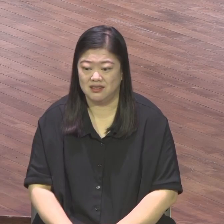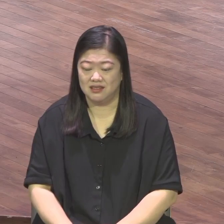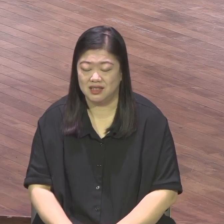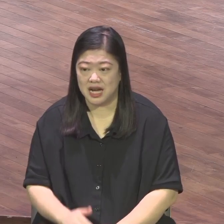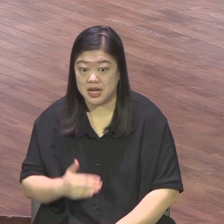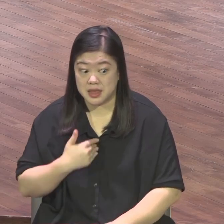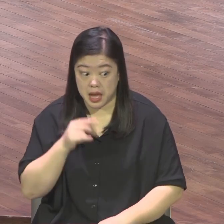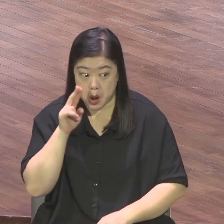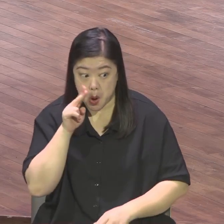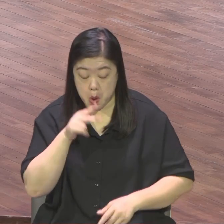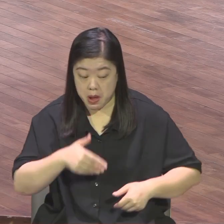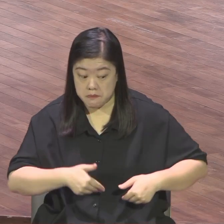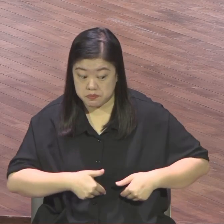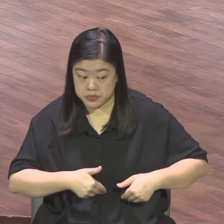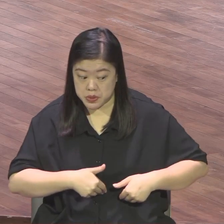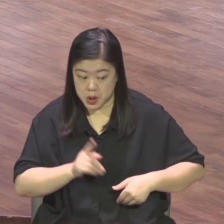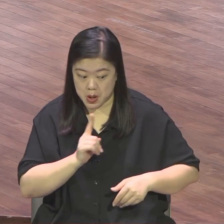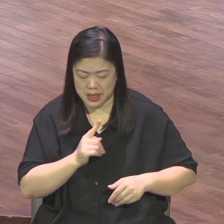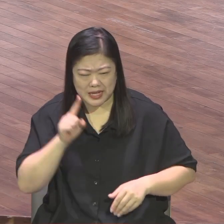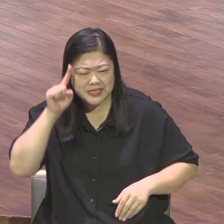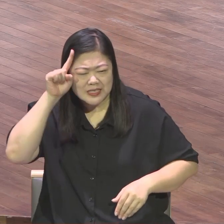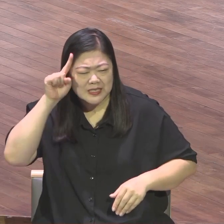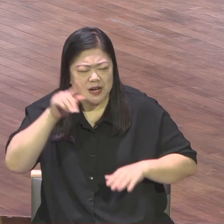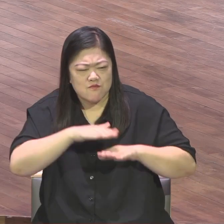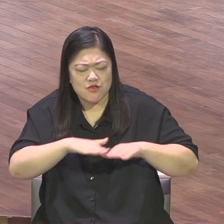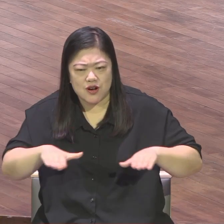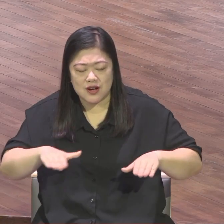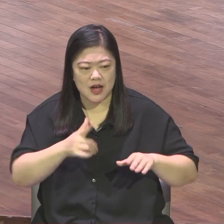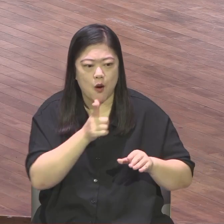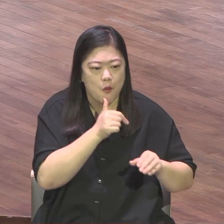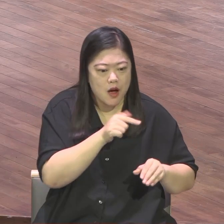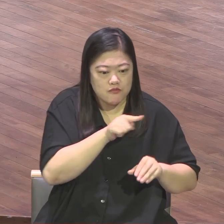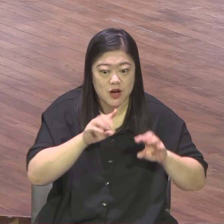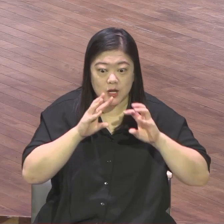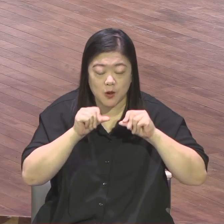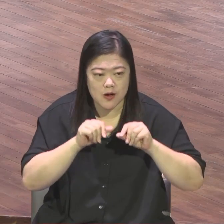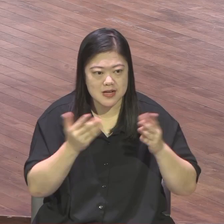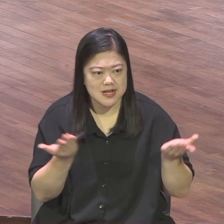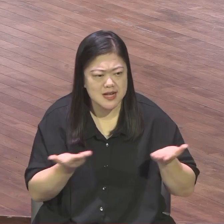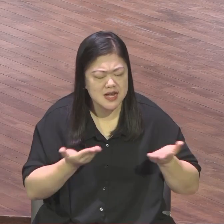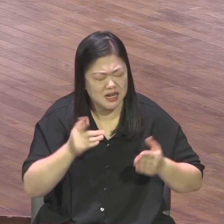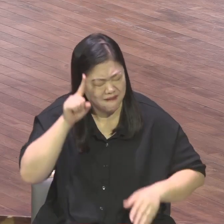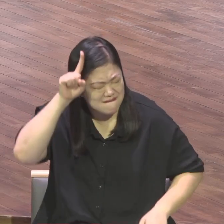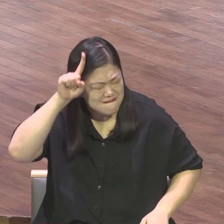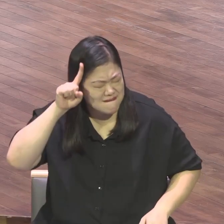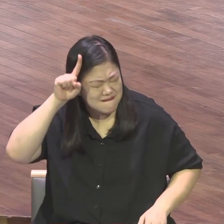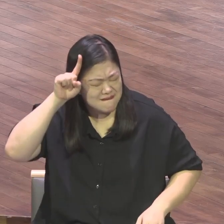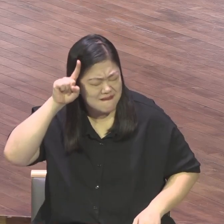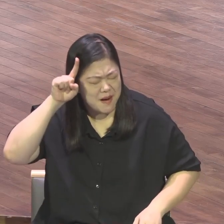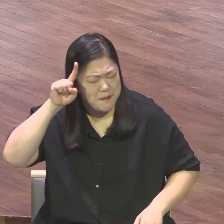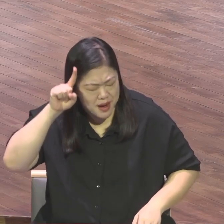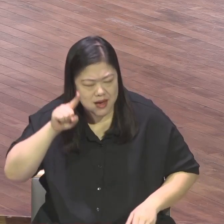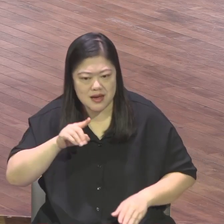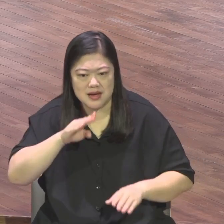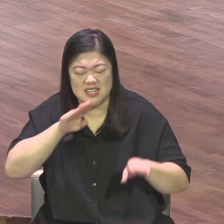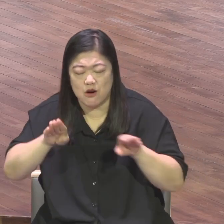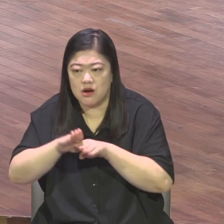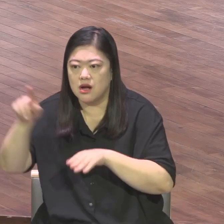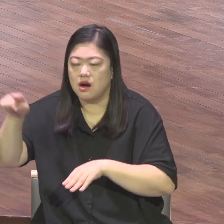도구입니까? 내 스트레스 푸는 현장입니까? 내 이름 나타내는 그 현장입니까?